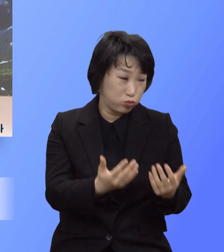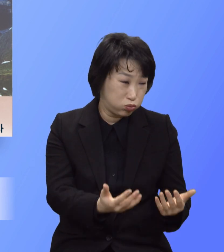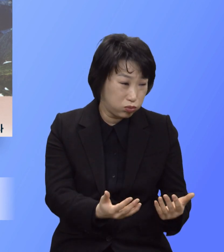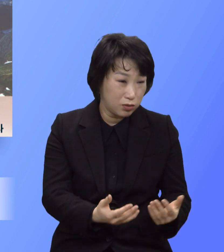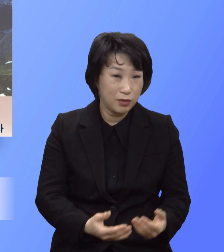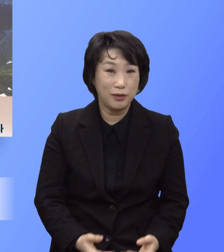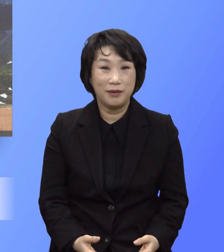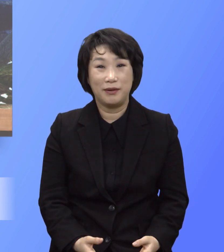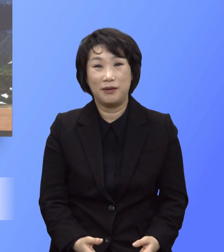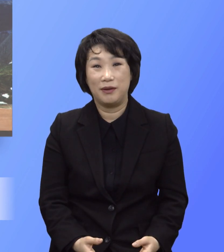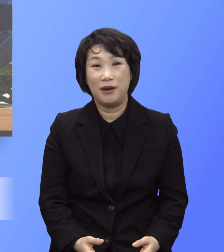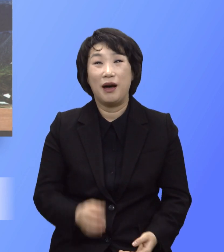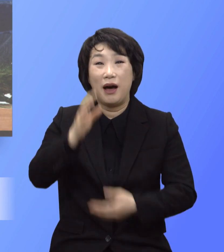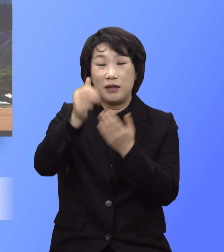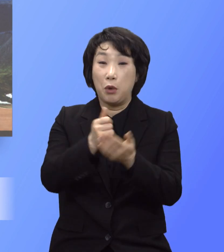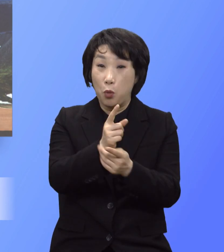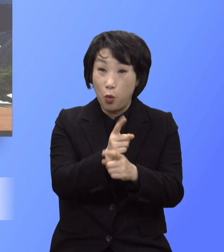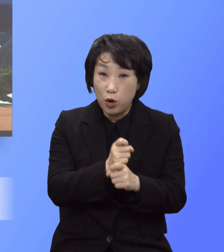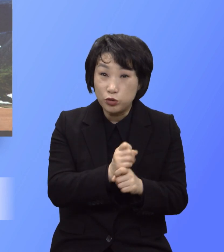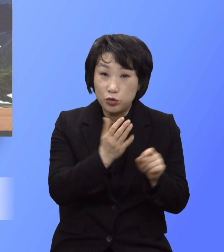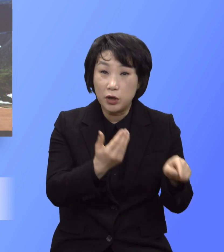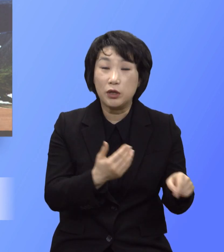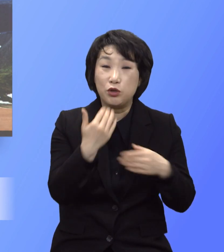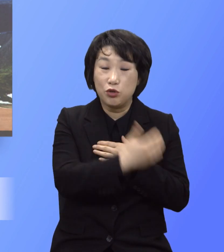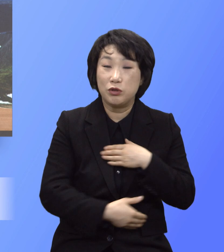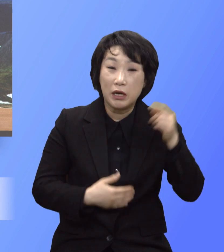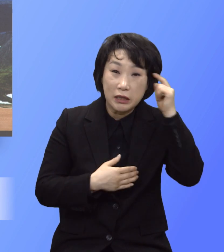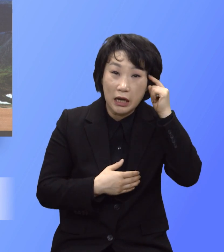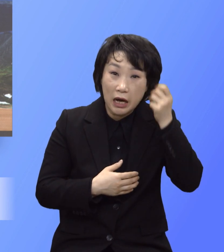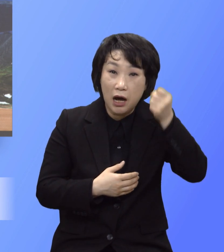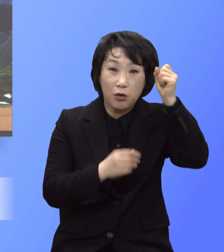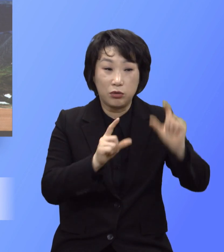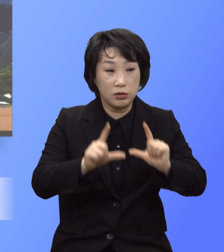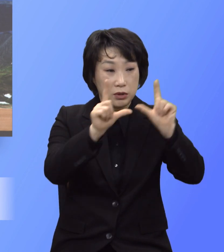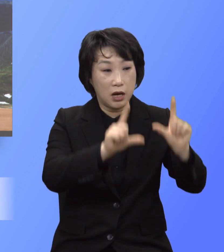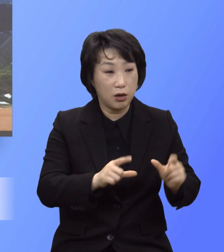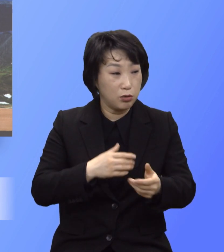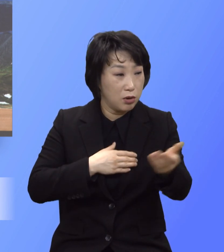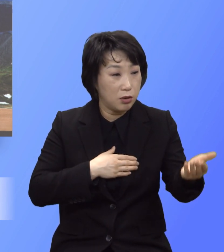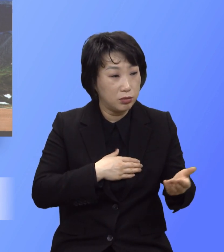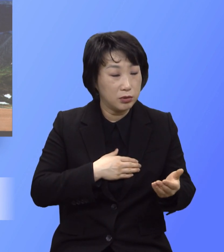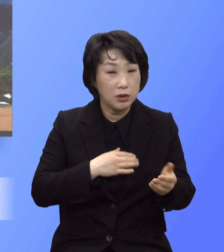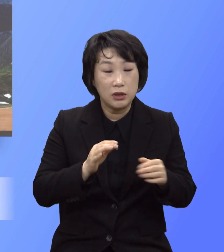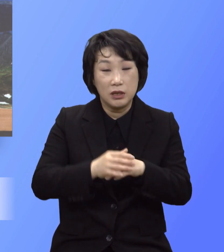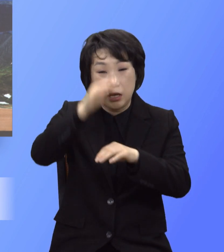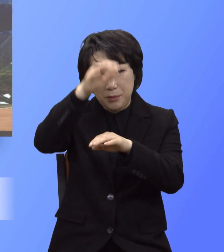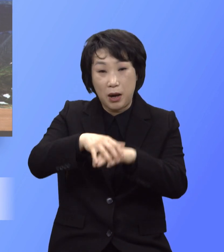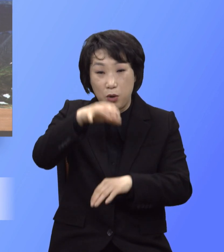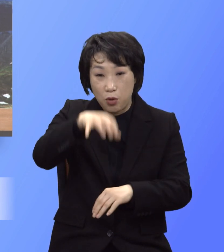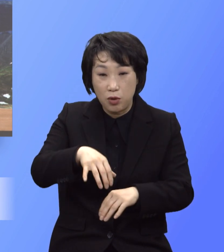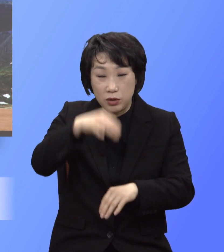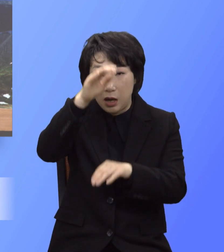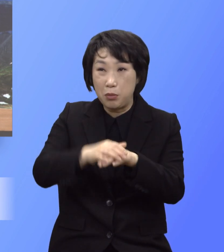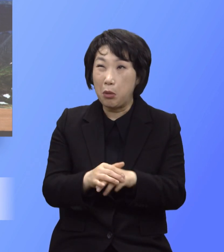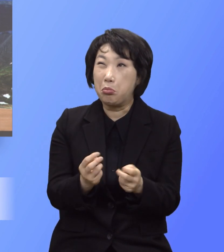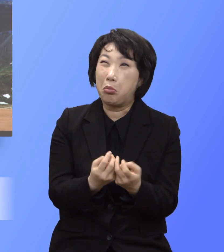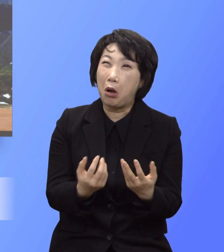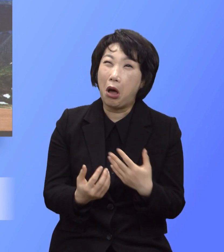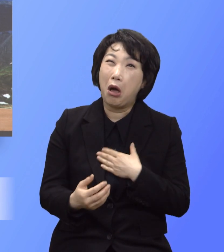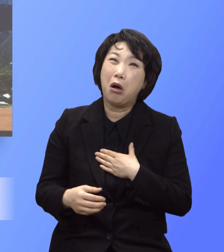없다. 하나님의 원수된 육신의 생각으로 살면서 예배당의 예배를 어쩔 수